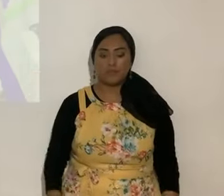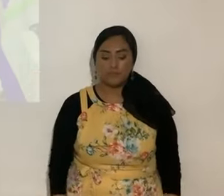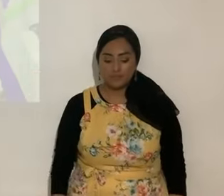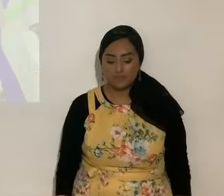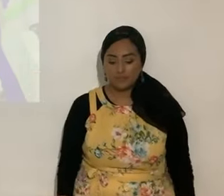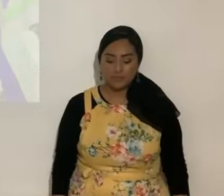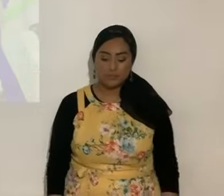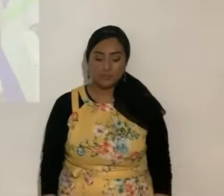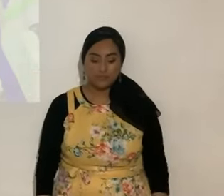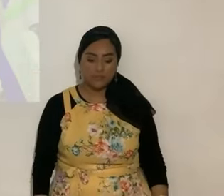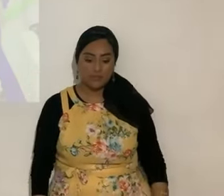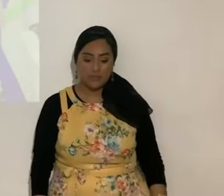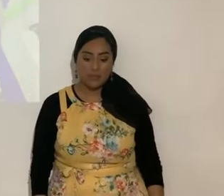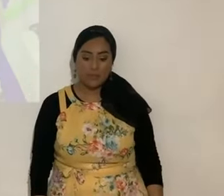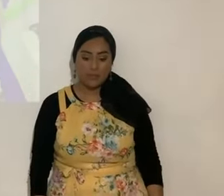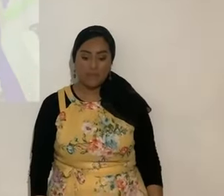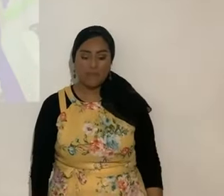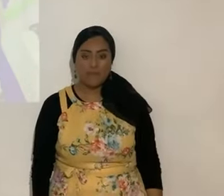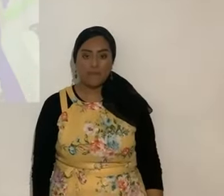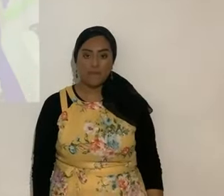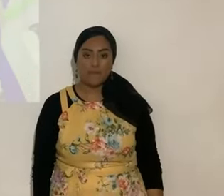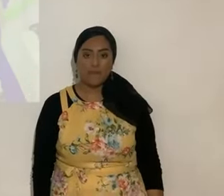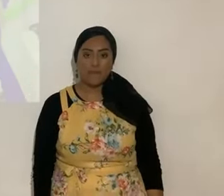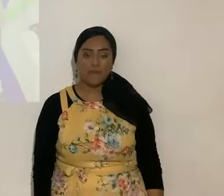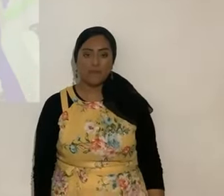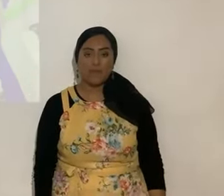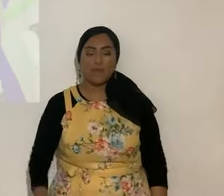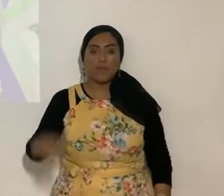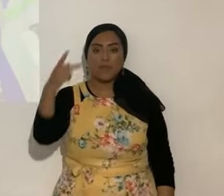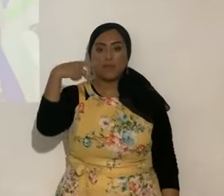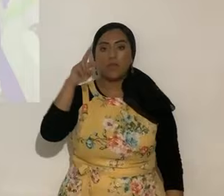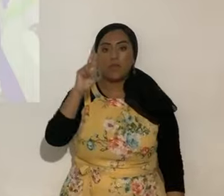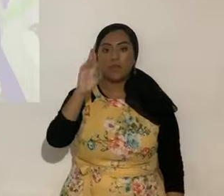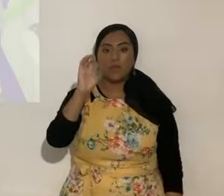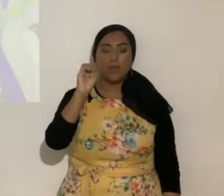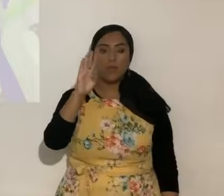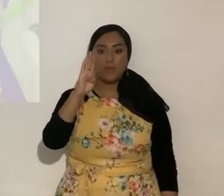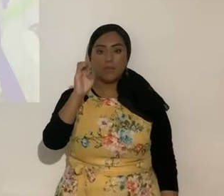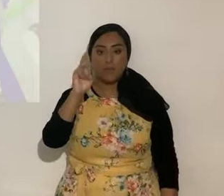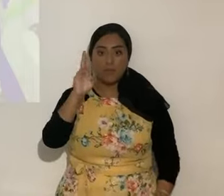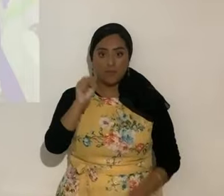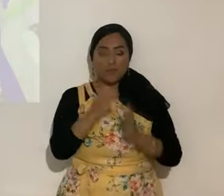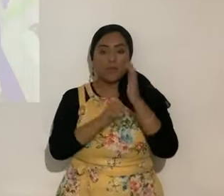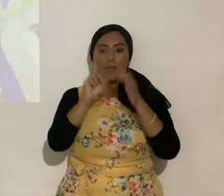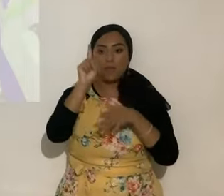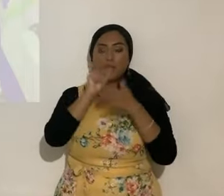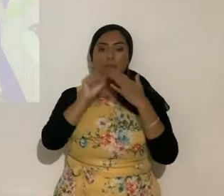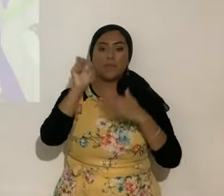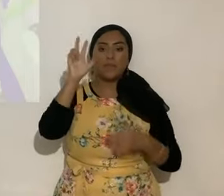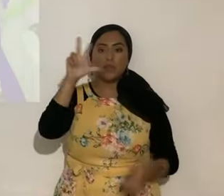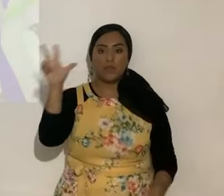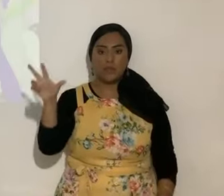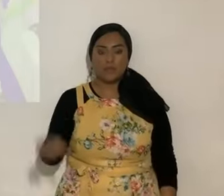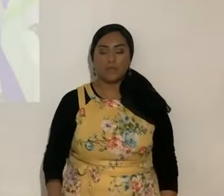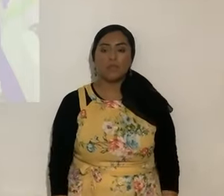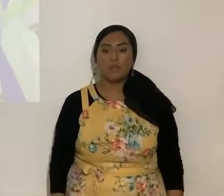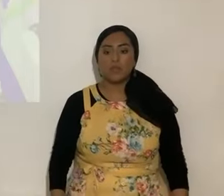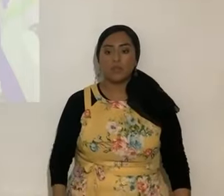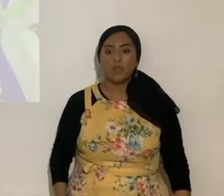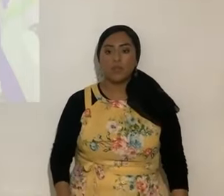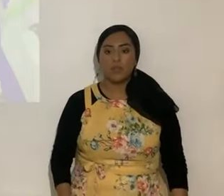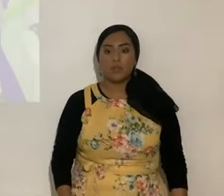vamos a volver a repetir la cita de hoy, Proverbios 1.33, ahí la tienen en sus apuntes, en su Biblia, perdón, abierta, más el que